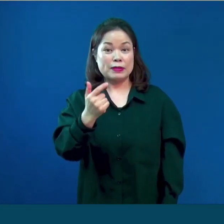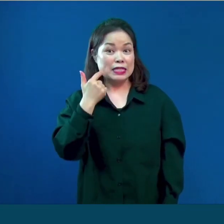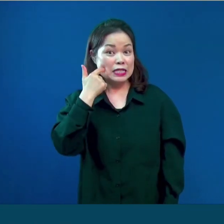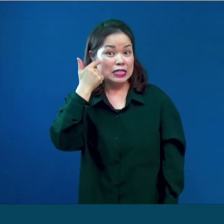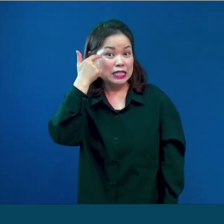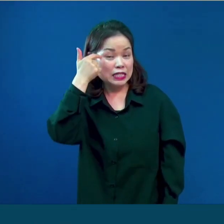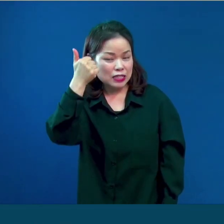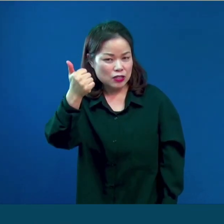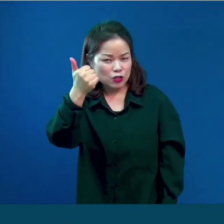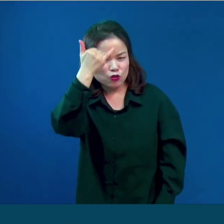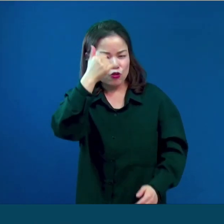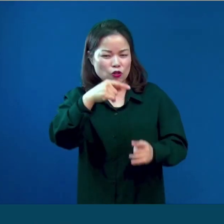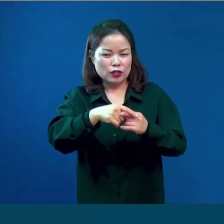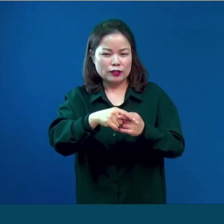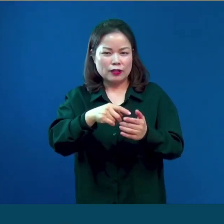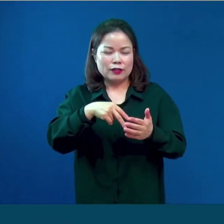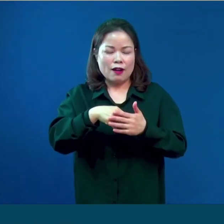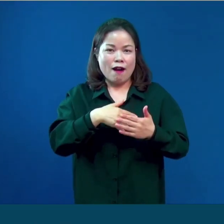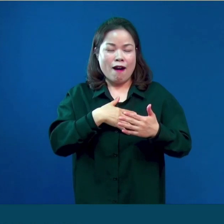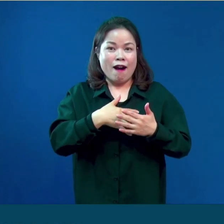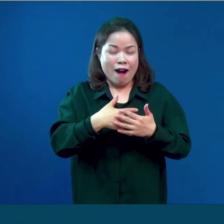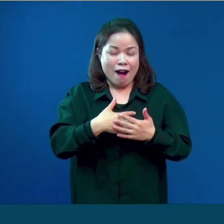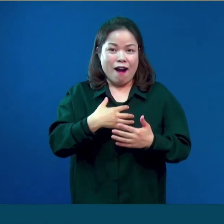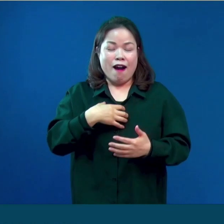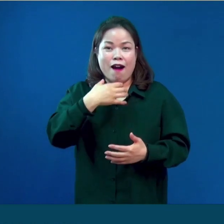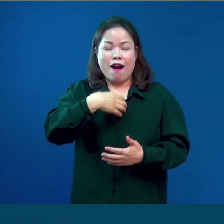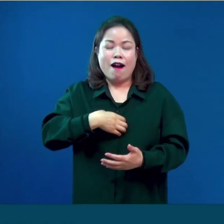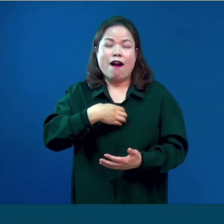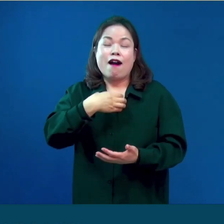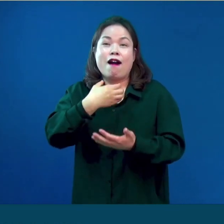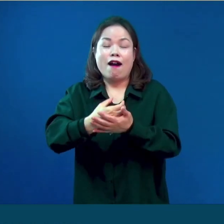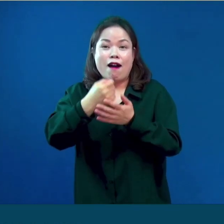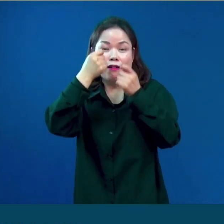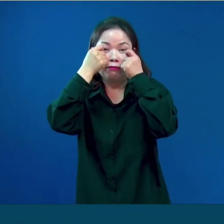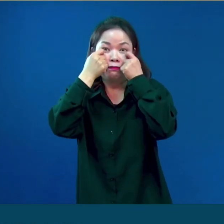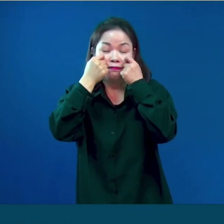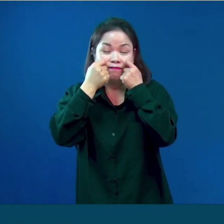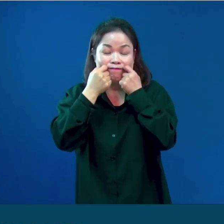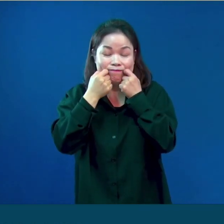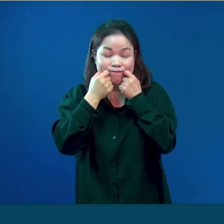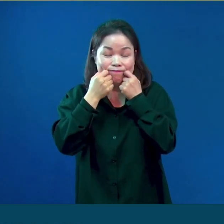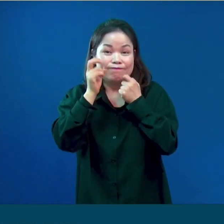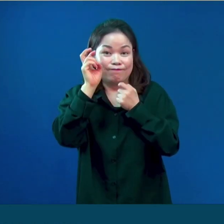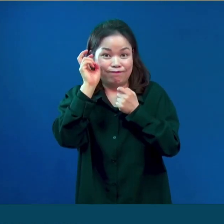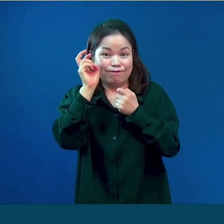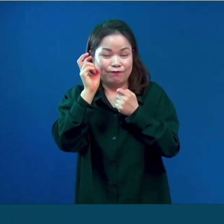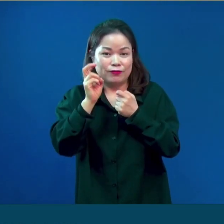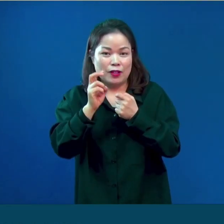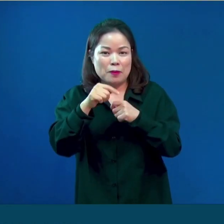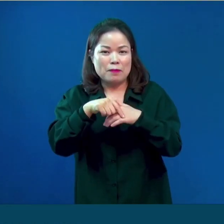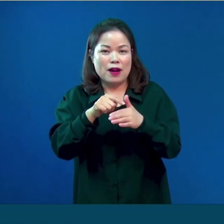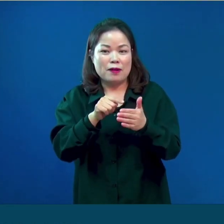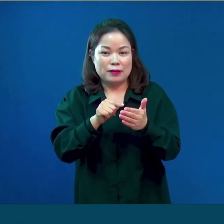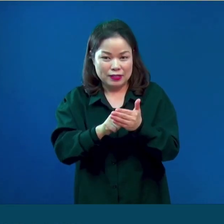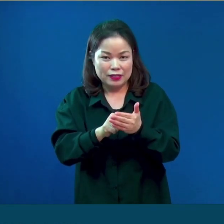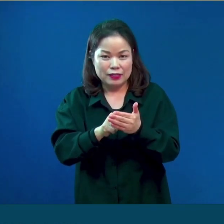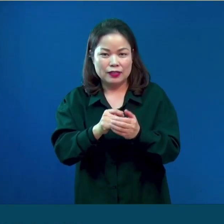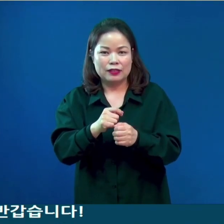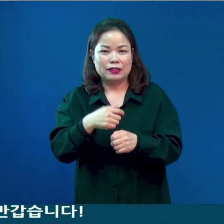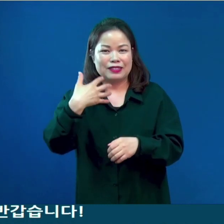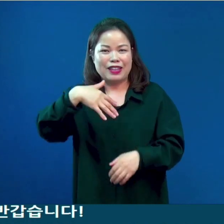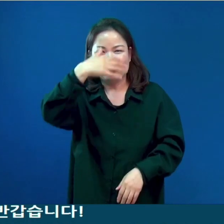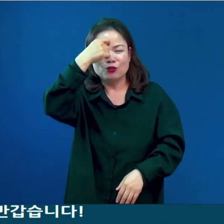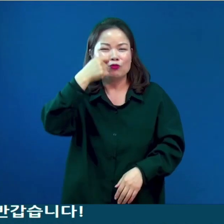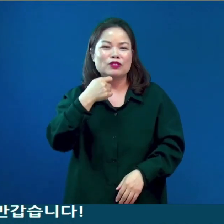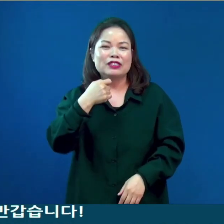충현에 서면은 가슴이 벅차고 제가 눈물을 흘릴 것 같아서 마음을 단단히 먹었는데 다행히 눈물이 안